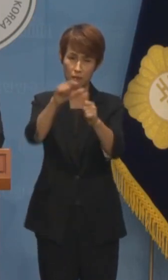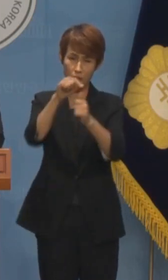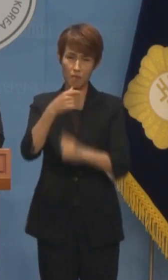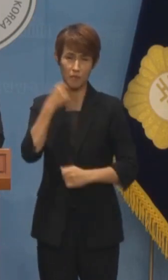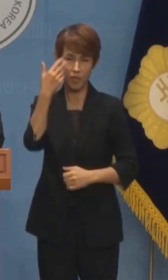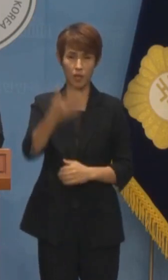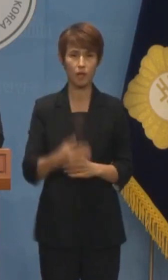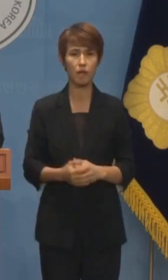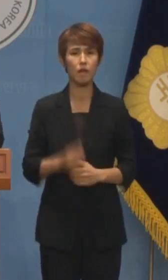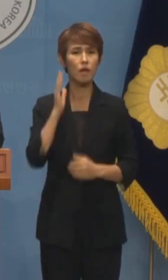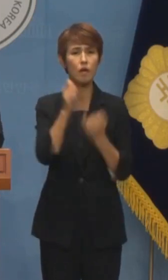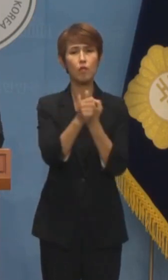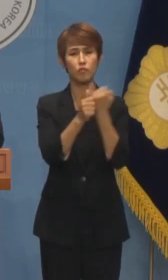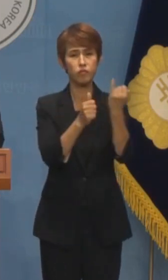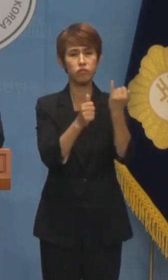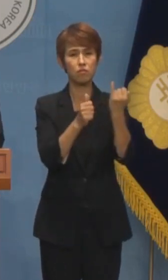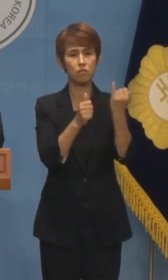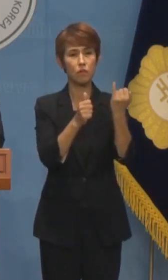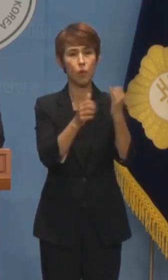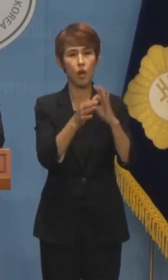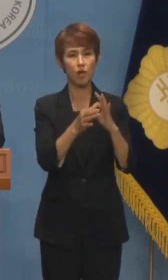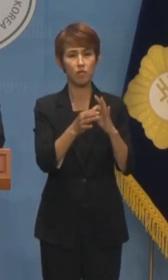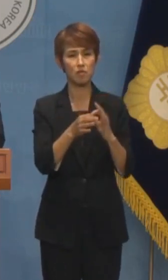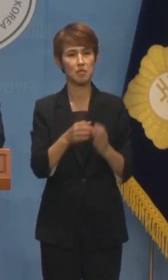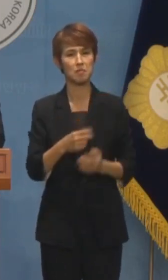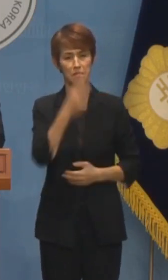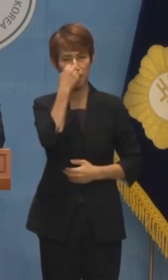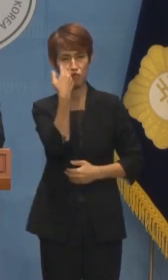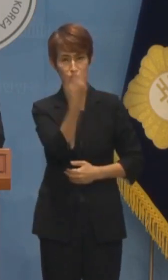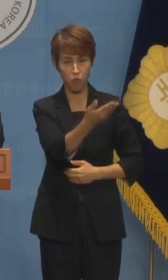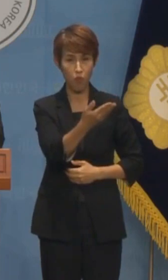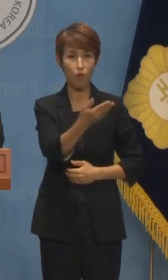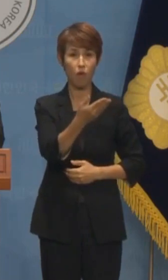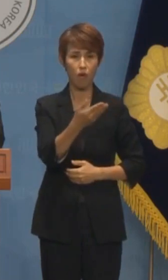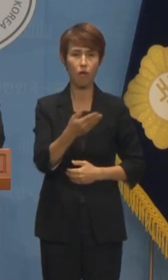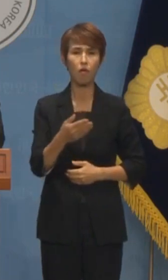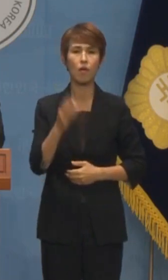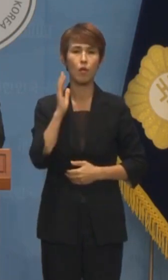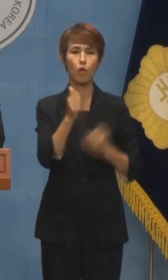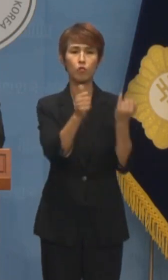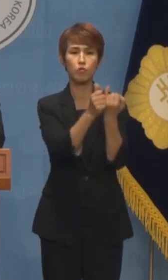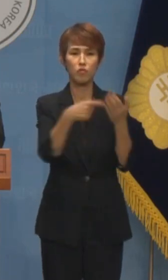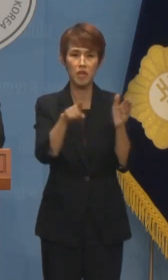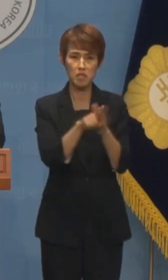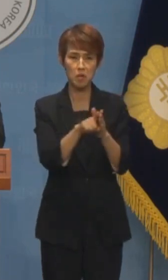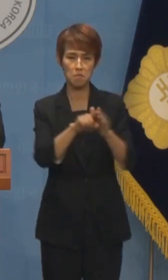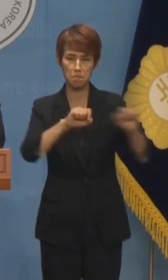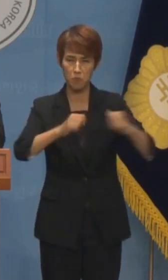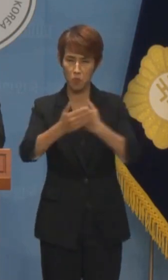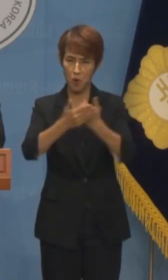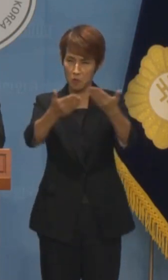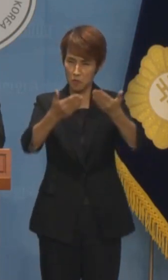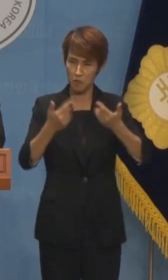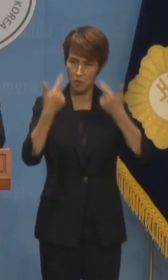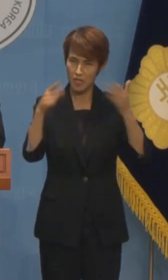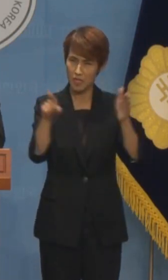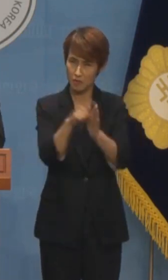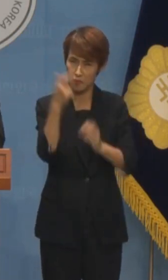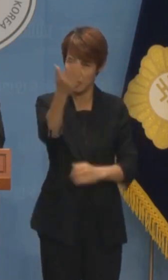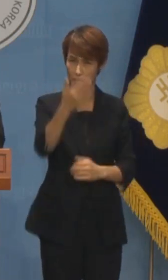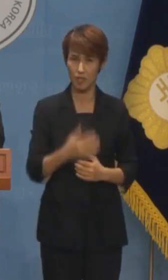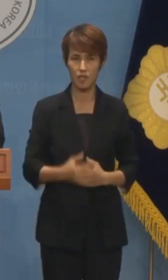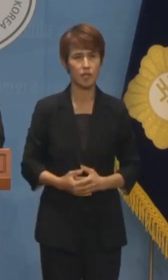김건희 여사에 대한 면죄부 종결 처리를 보고 대통령 부부를 위해 물불을 가리지 않을 것으로